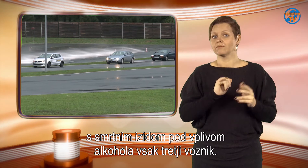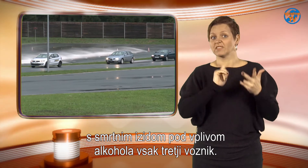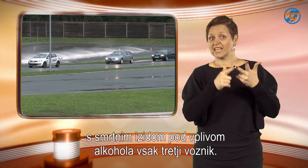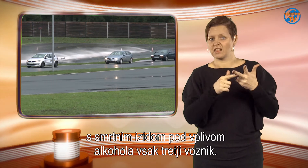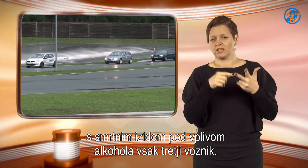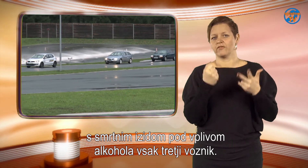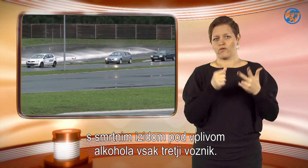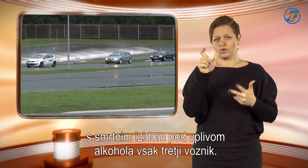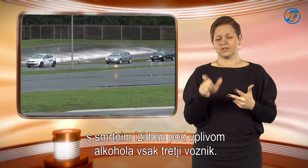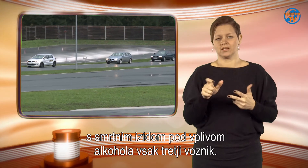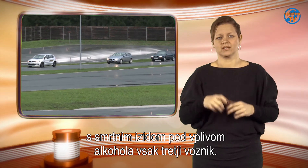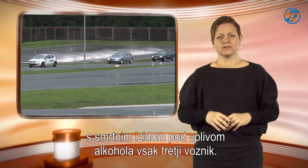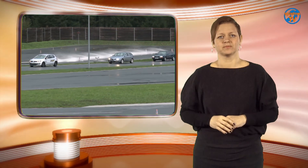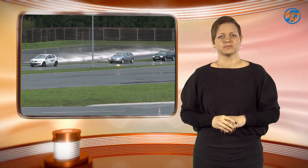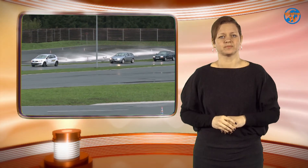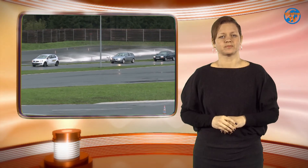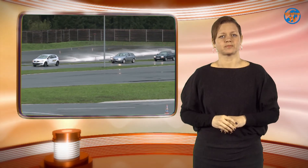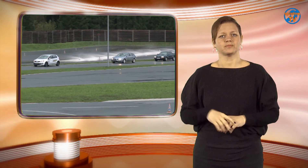3. voznik.